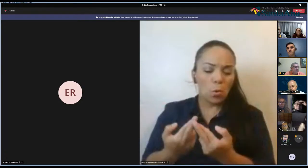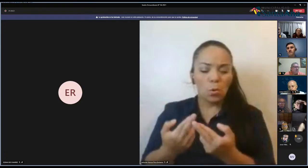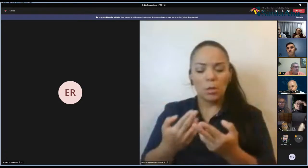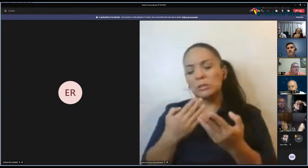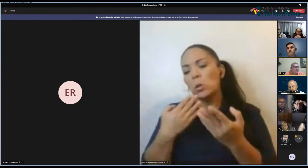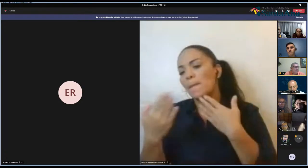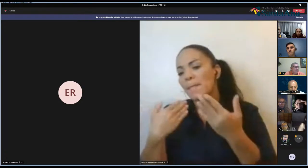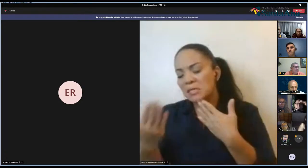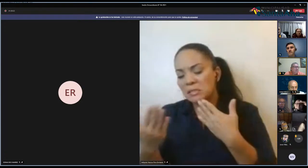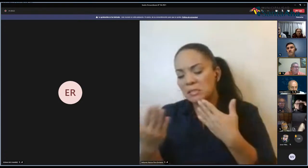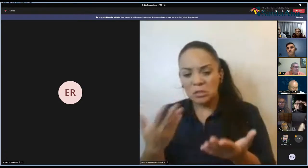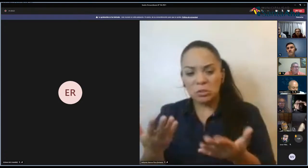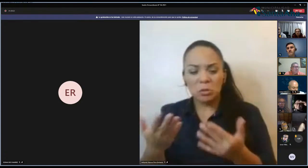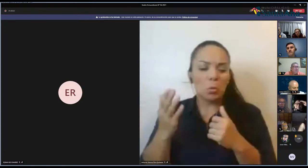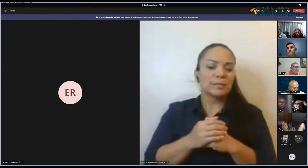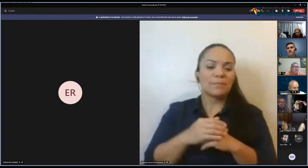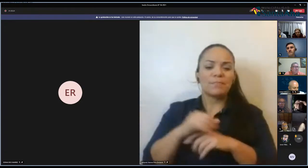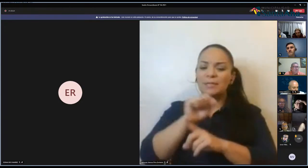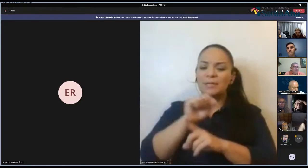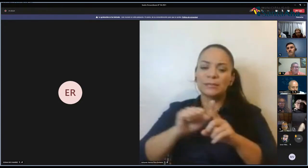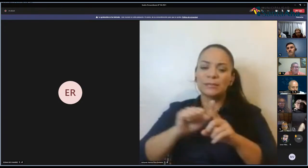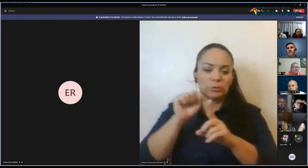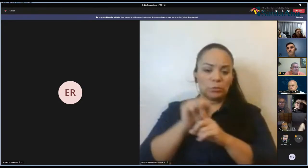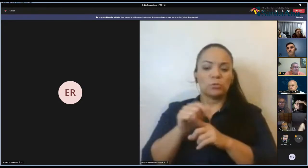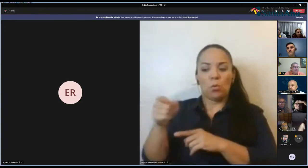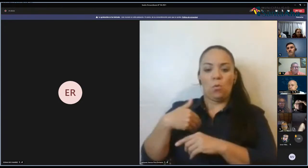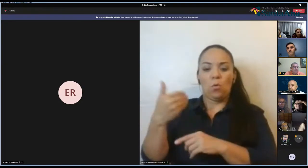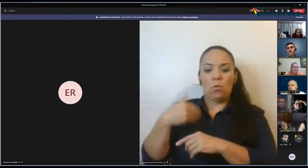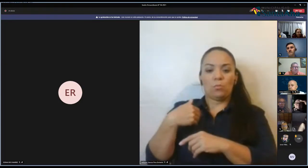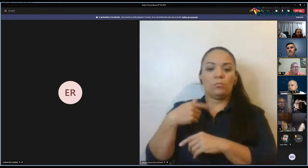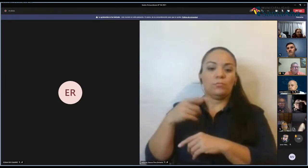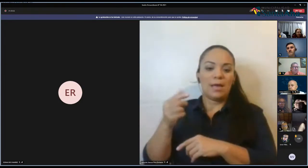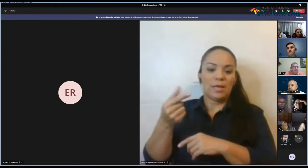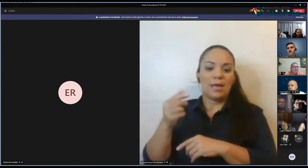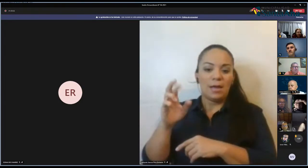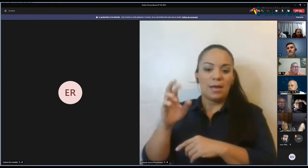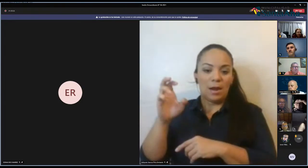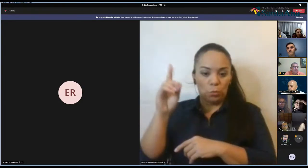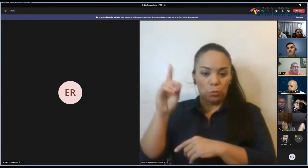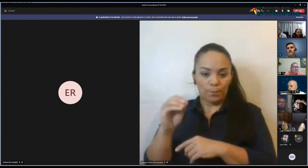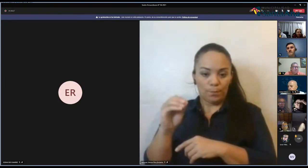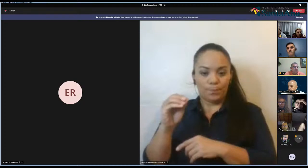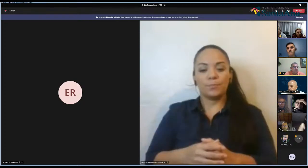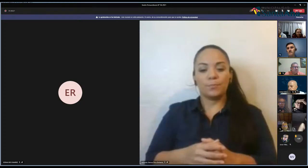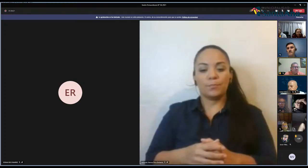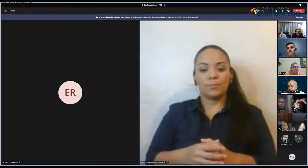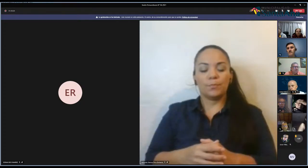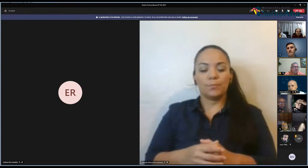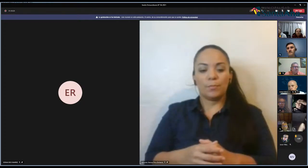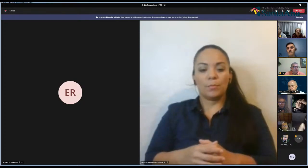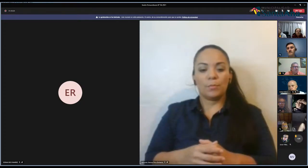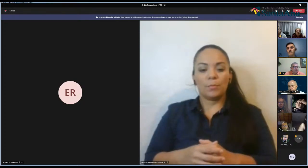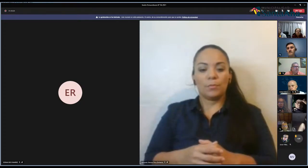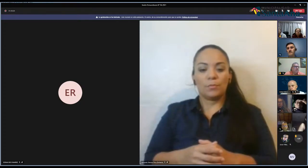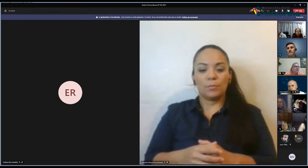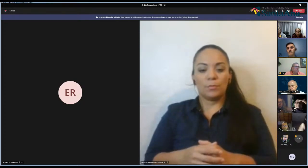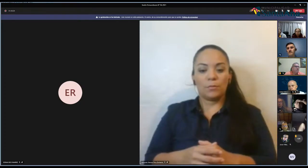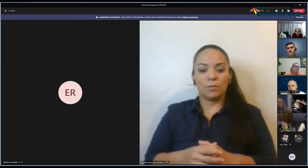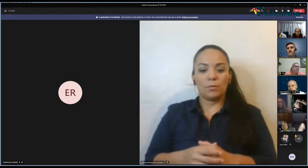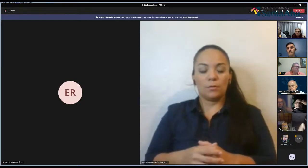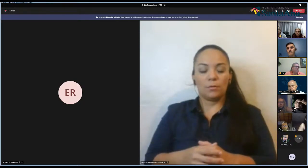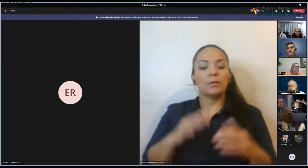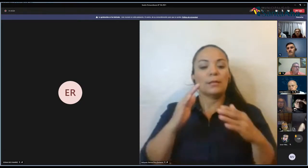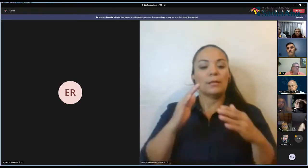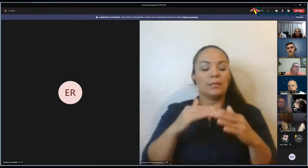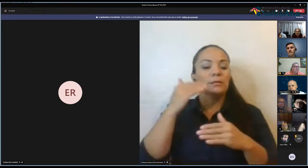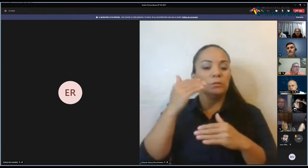en una situación con un don gerardo y después tuvimos una